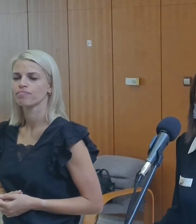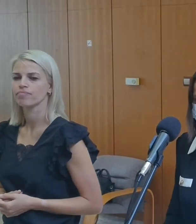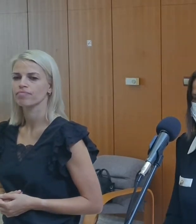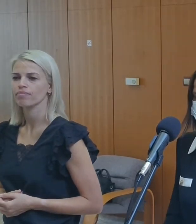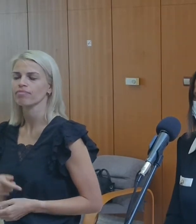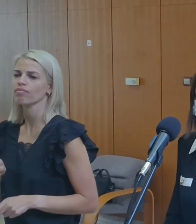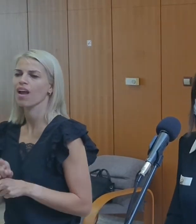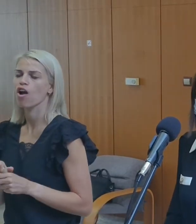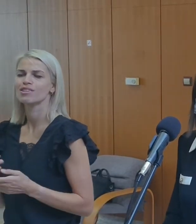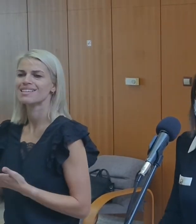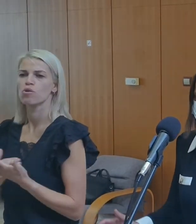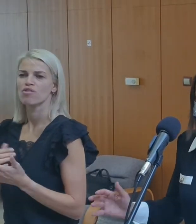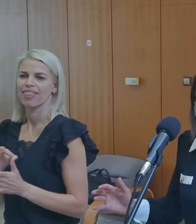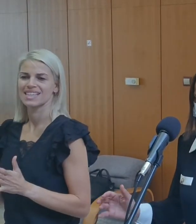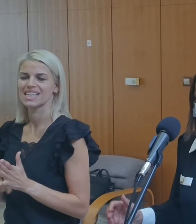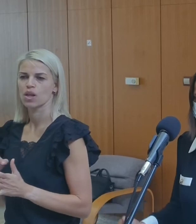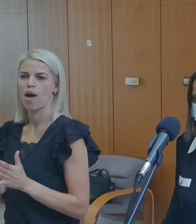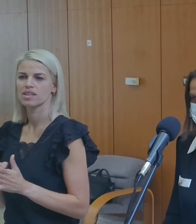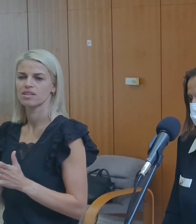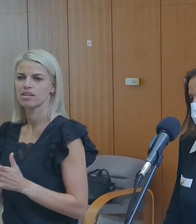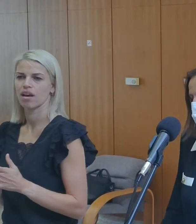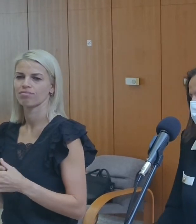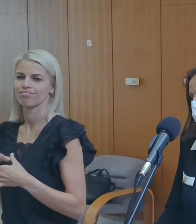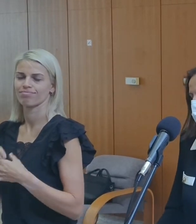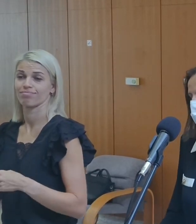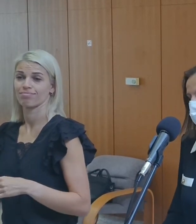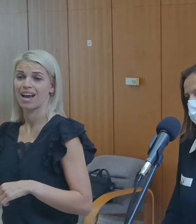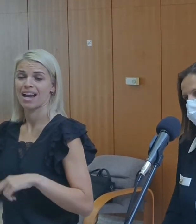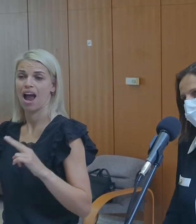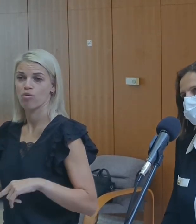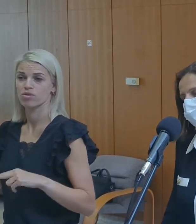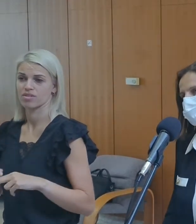Je to zneužívanie situácie s ohľadom na kauzy, ktoré sú verejne